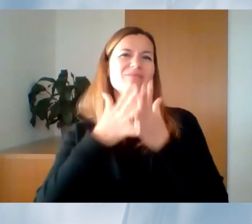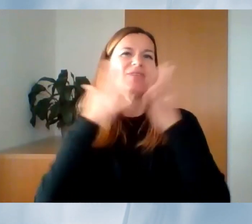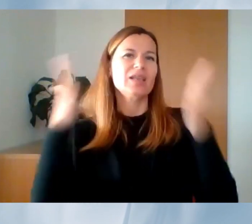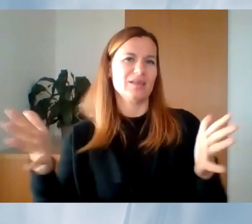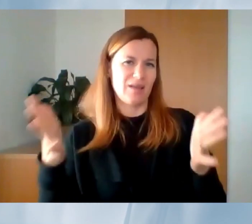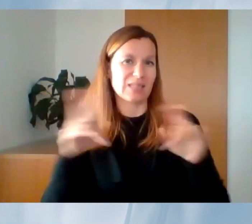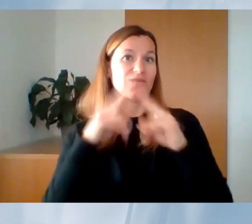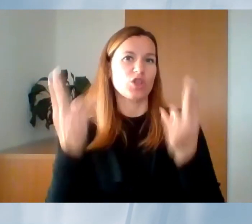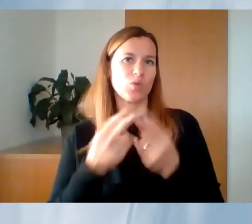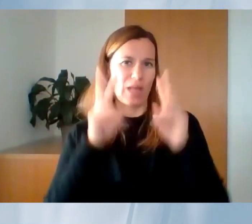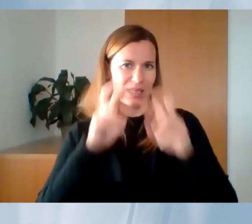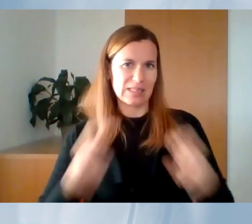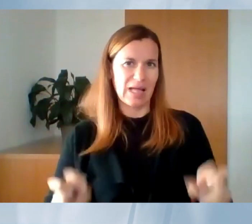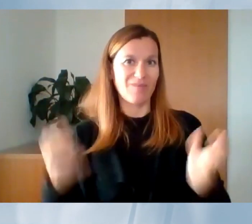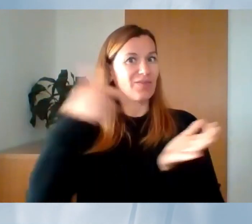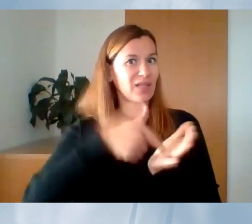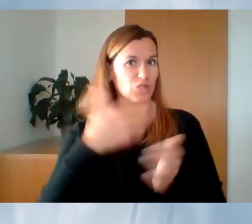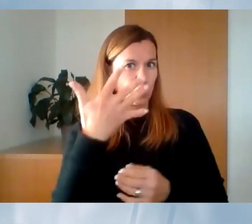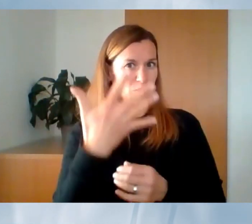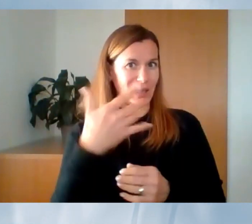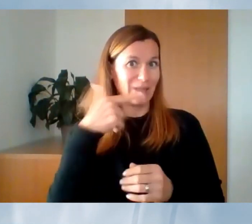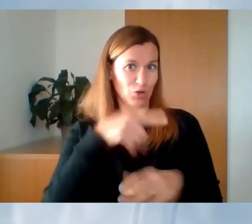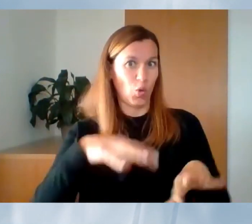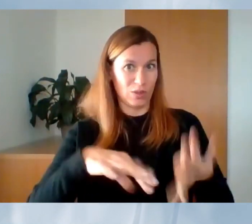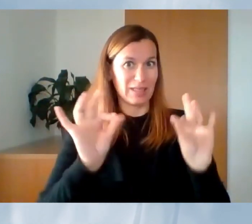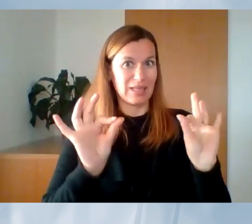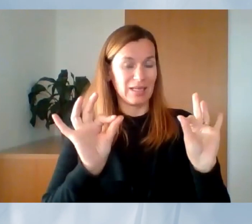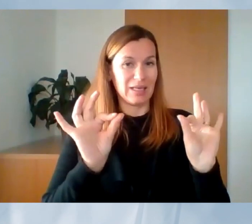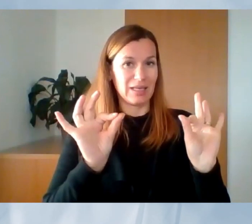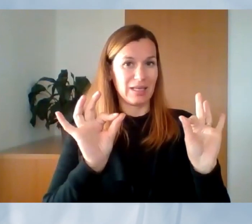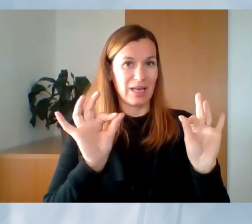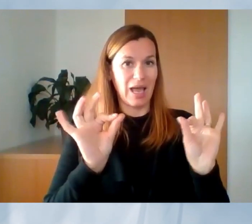velikanska svetovna raziskava 2005 je to odkrila,